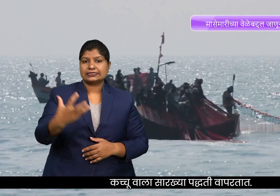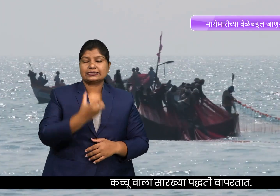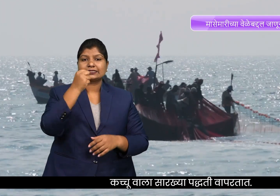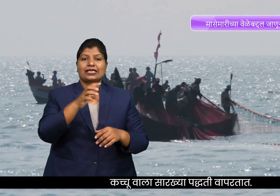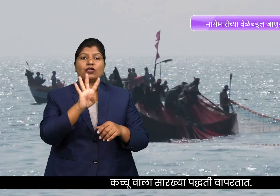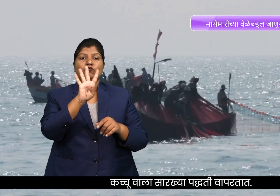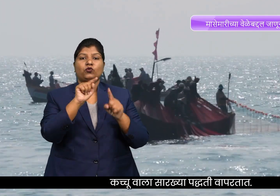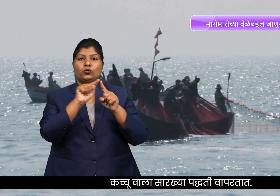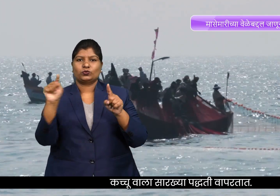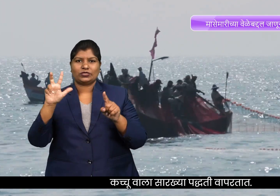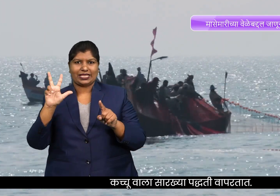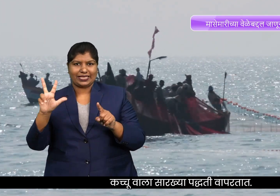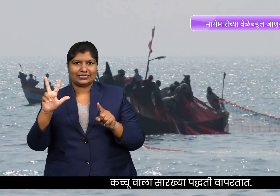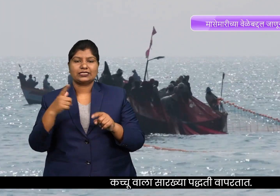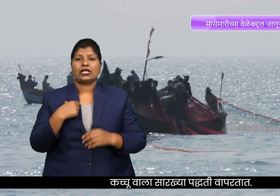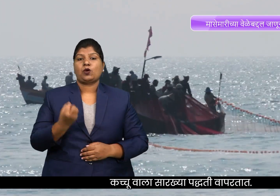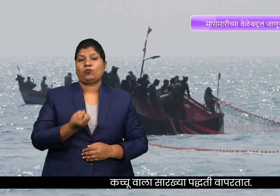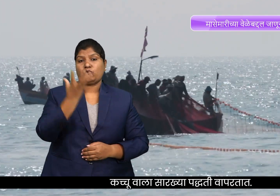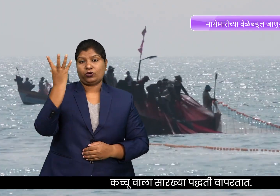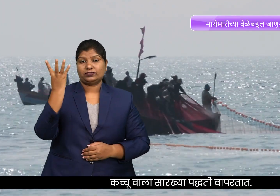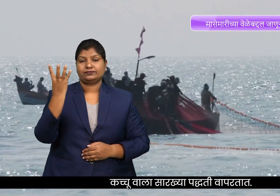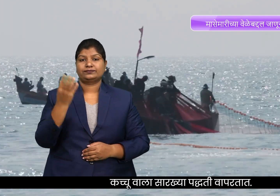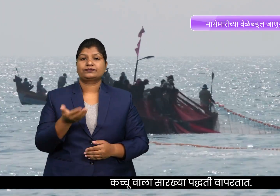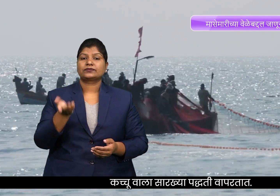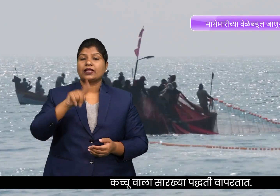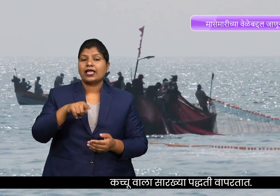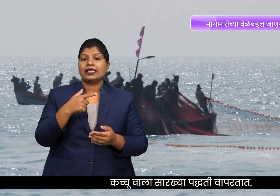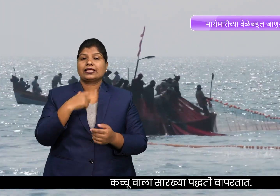कच्चूवाला सारख्या पद्धती वापरतात.